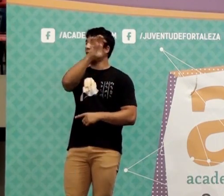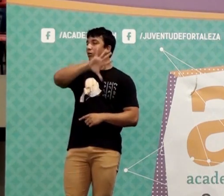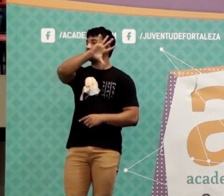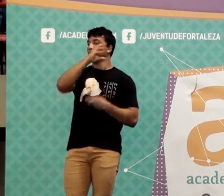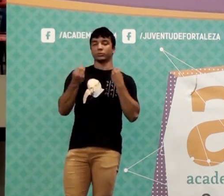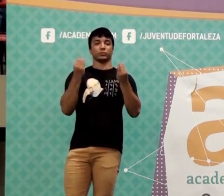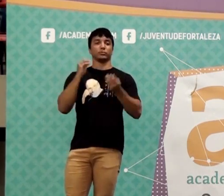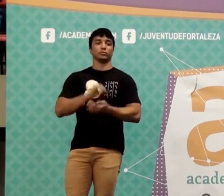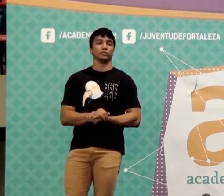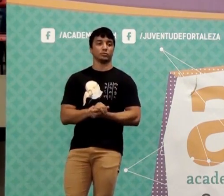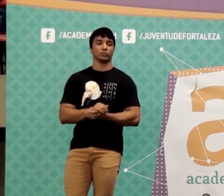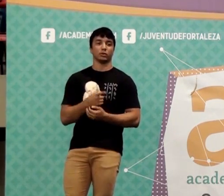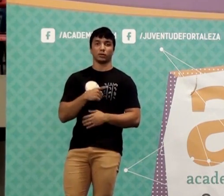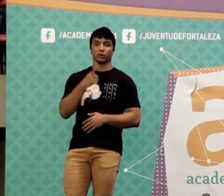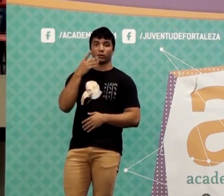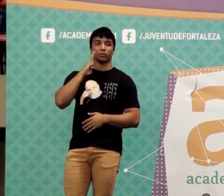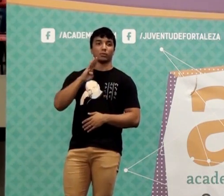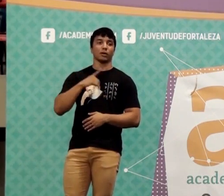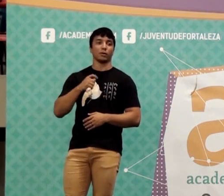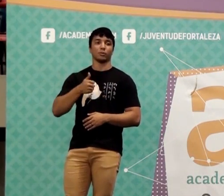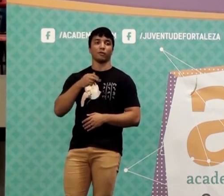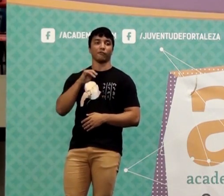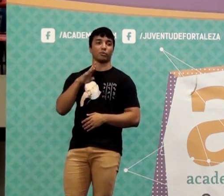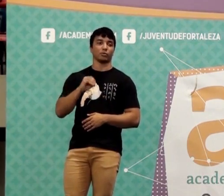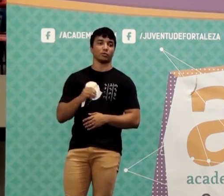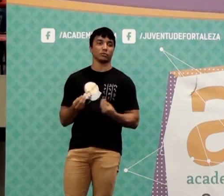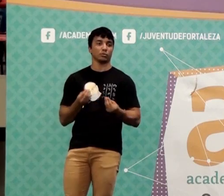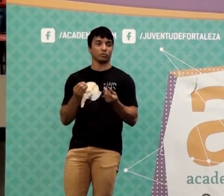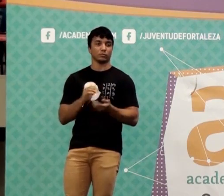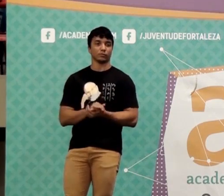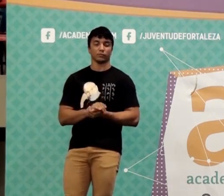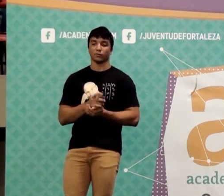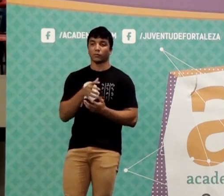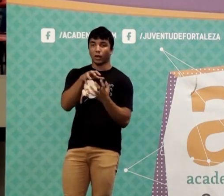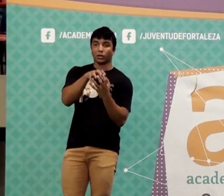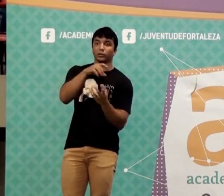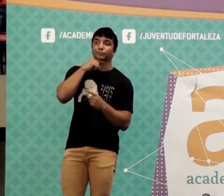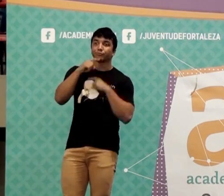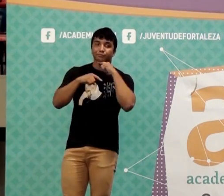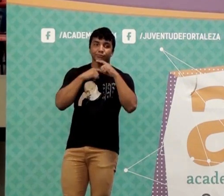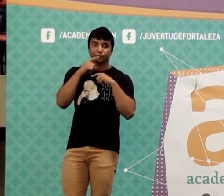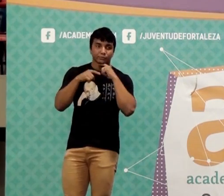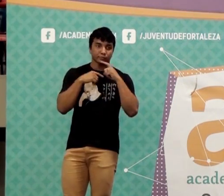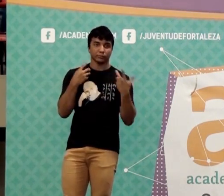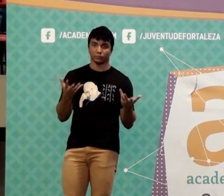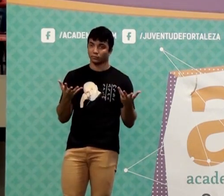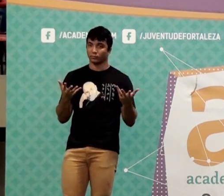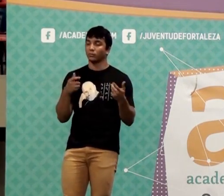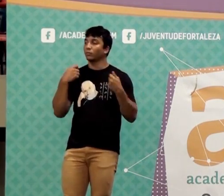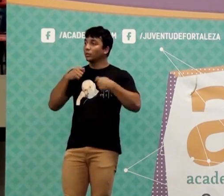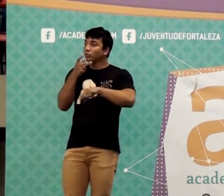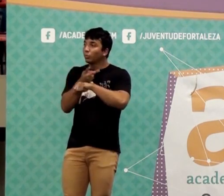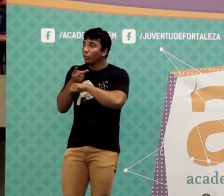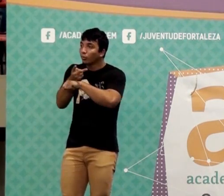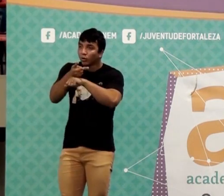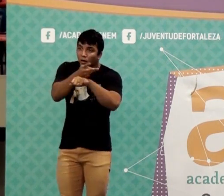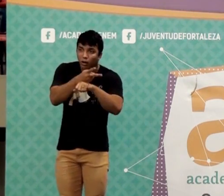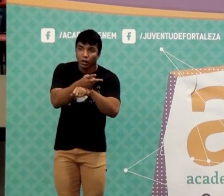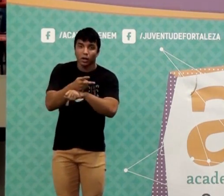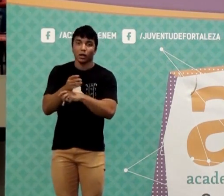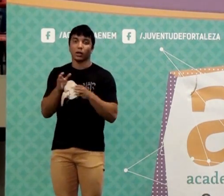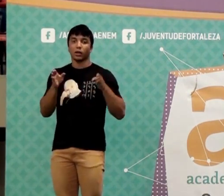No desenho, geralmente é jacaré. Bota jacaré no fosso, para o pessoal não chegar no